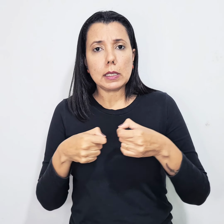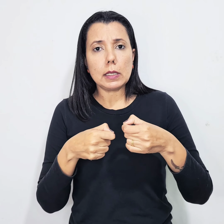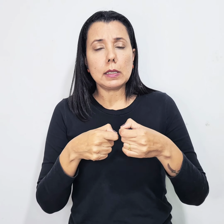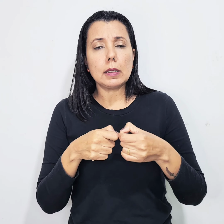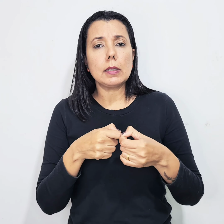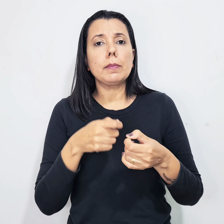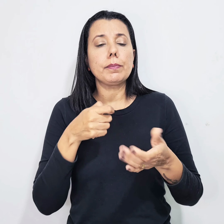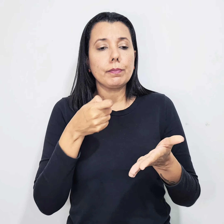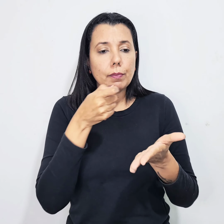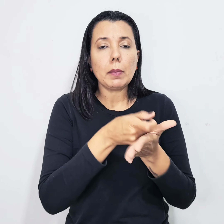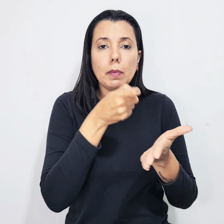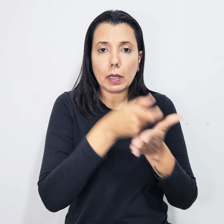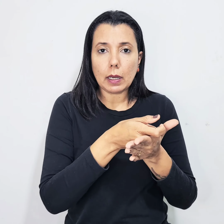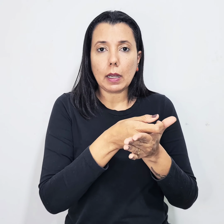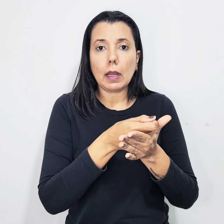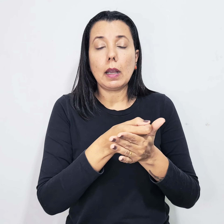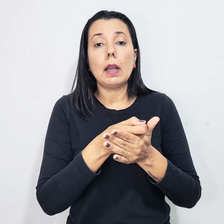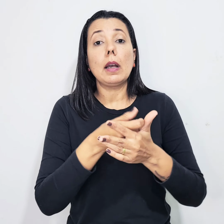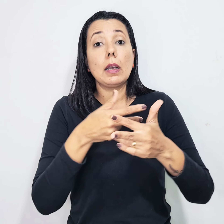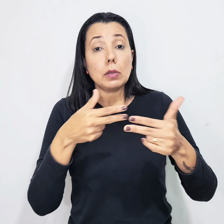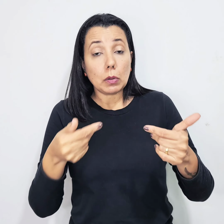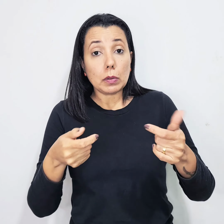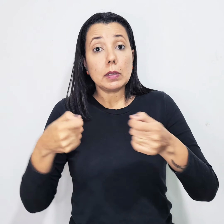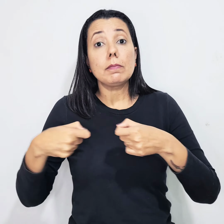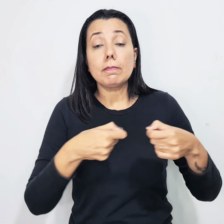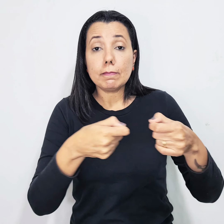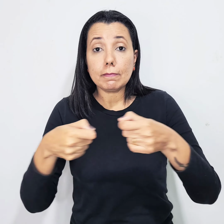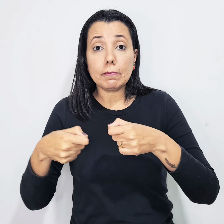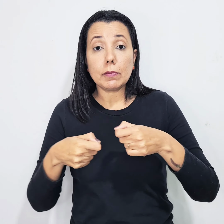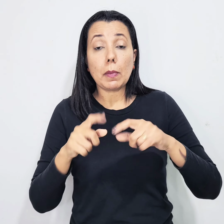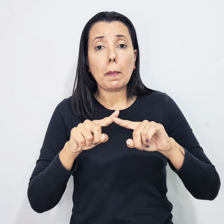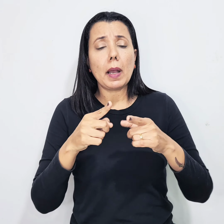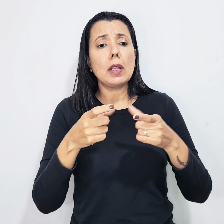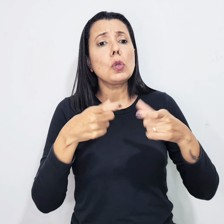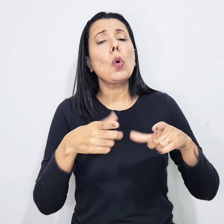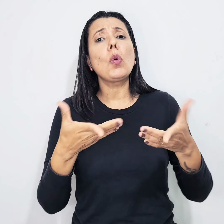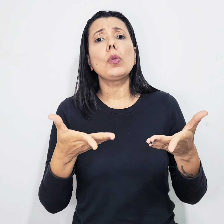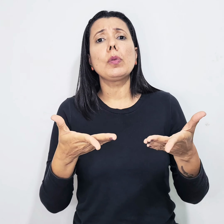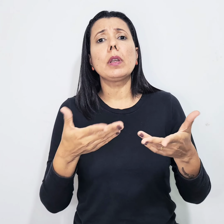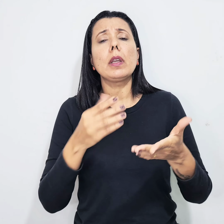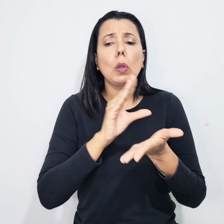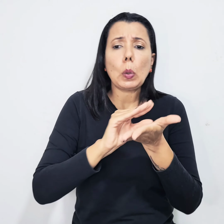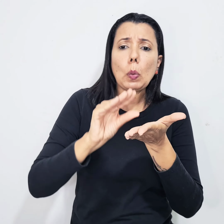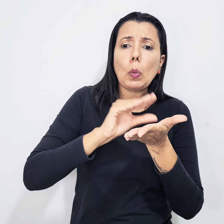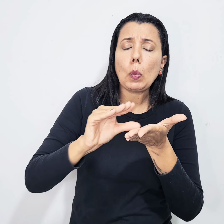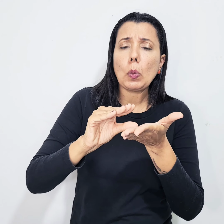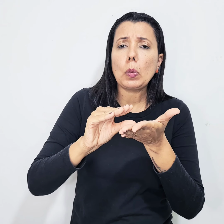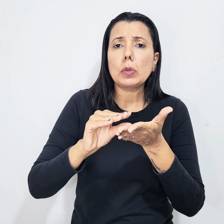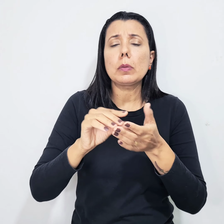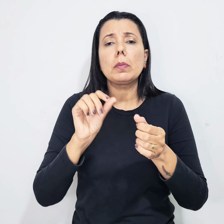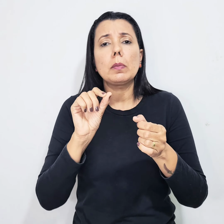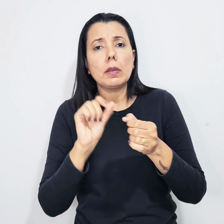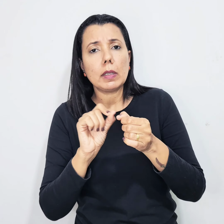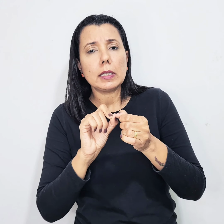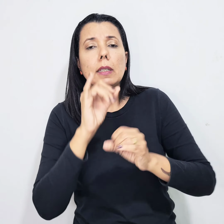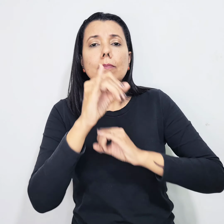os equipamentos necessários. Mas de onde sairão recursos para prover internet